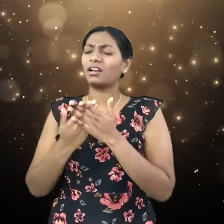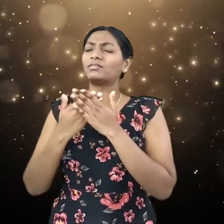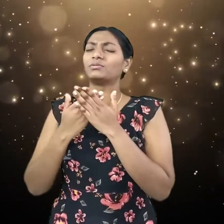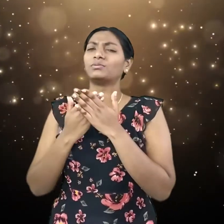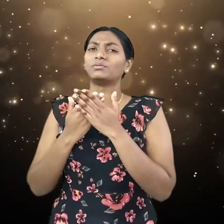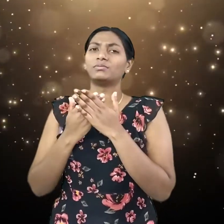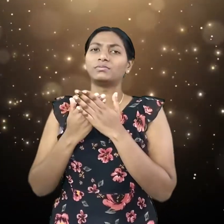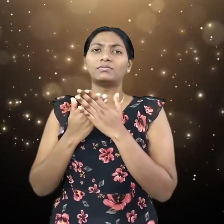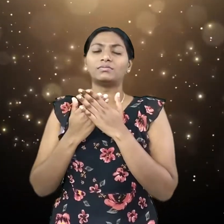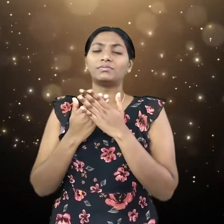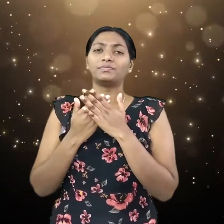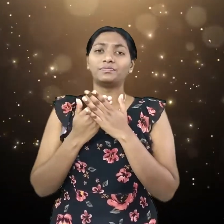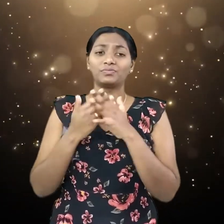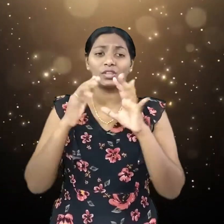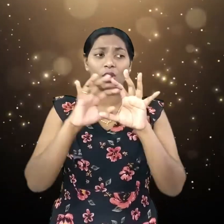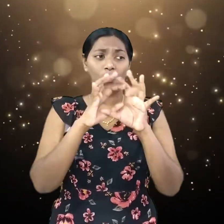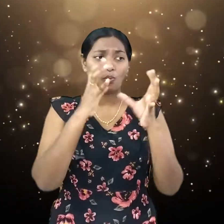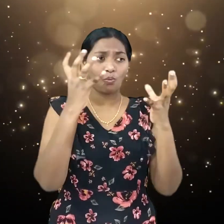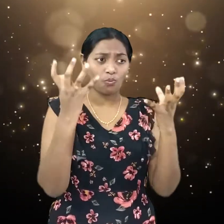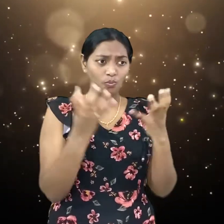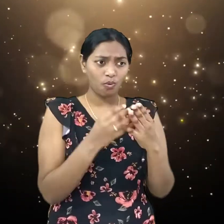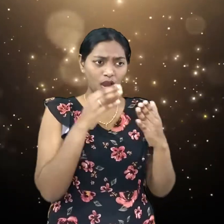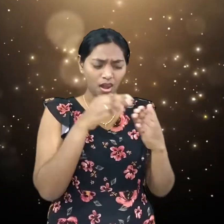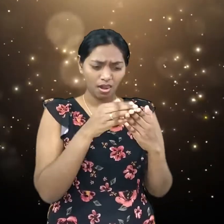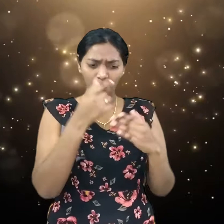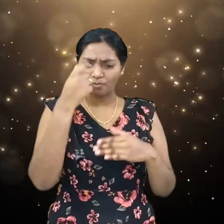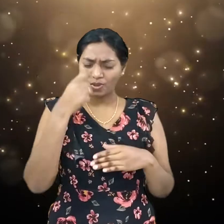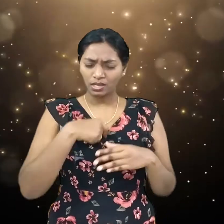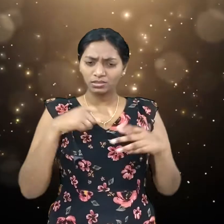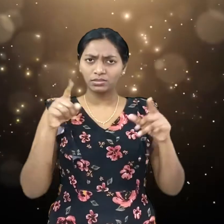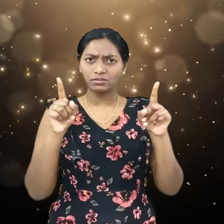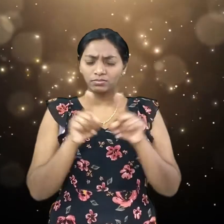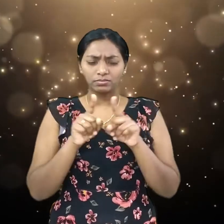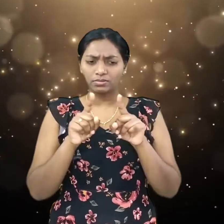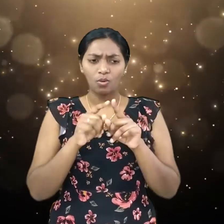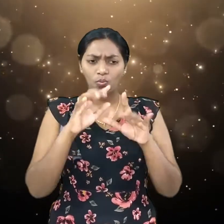धन्यवाद, हमें विश्व के लिए आशीर्वाद बनाने के लिए